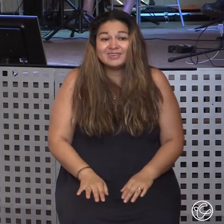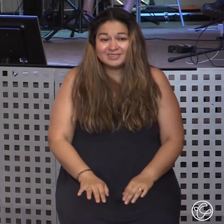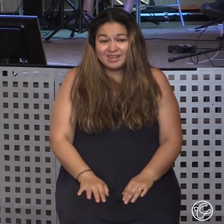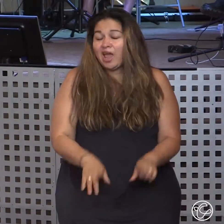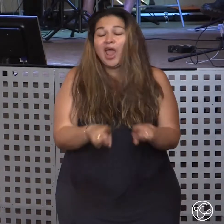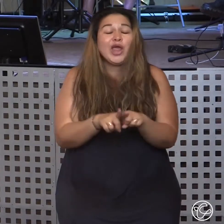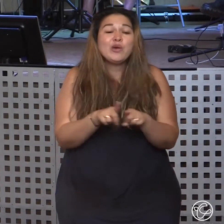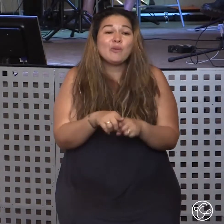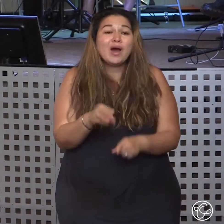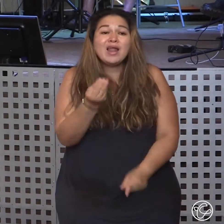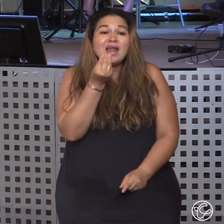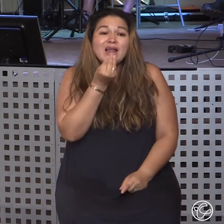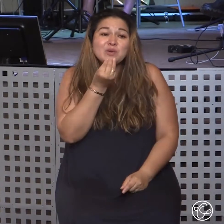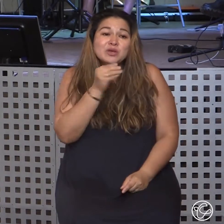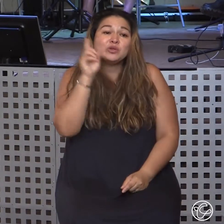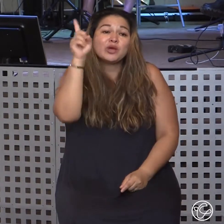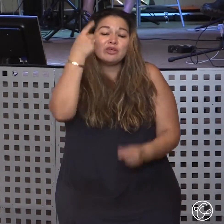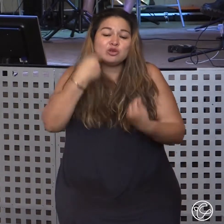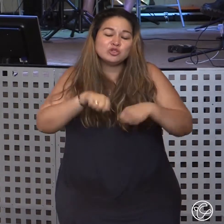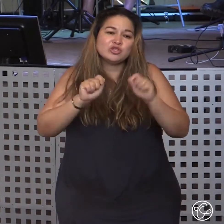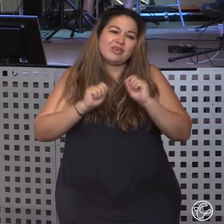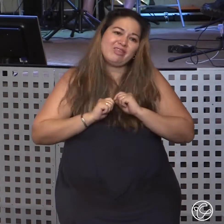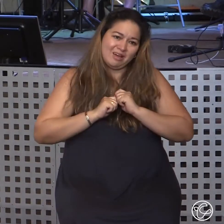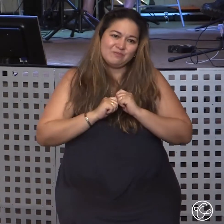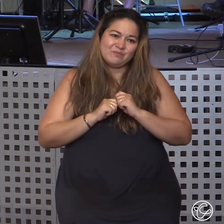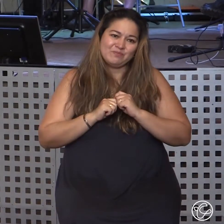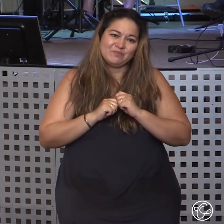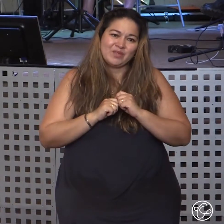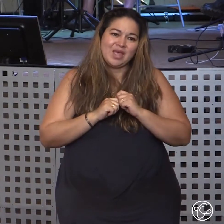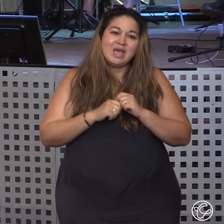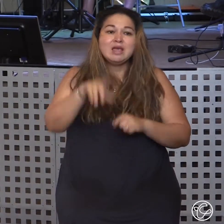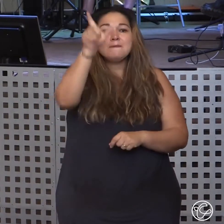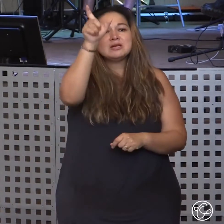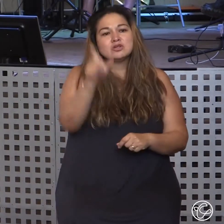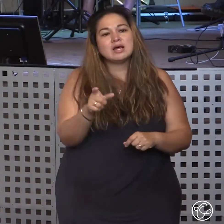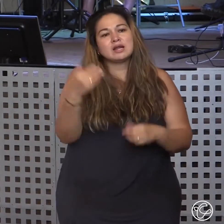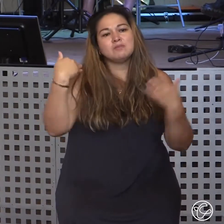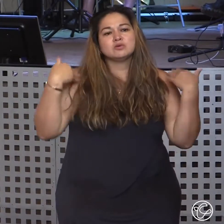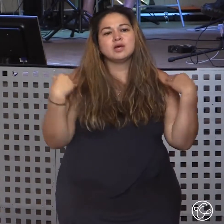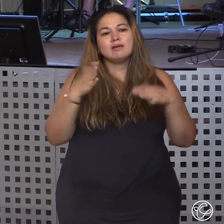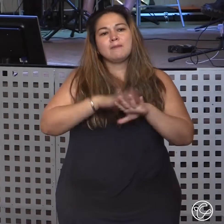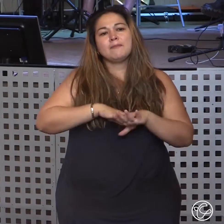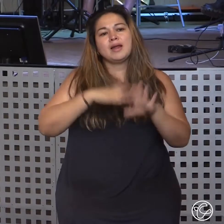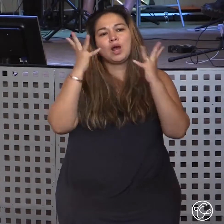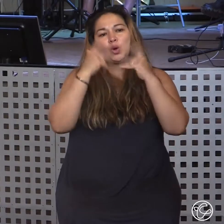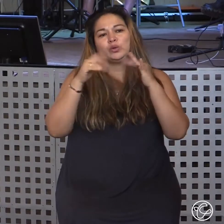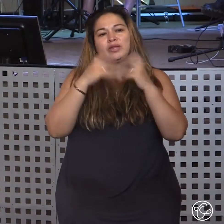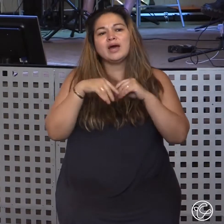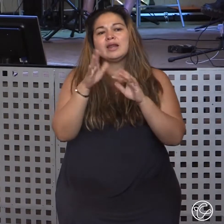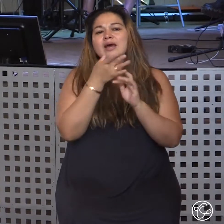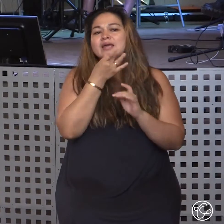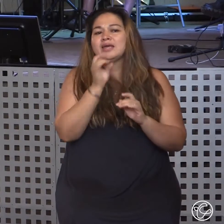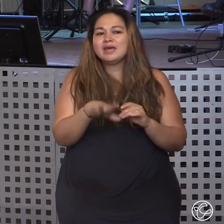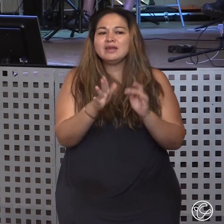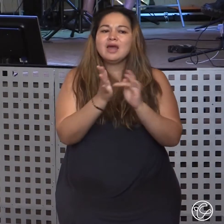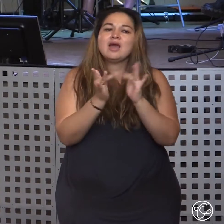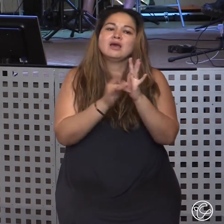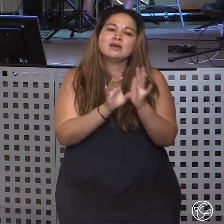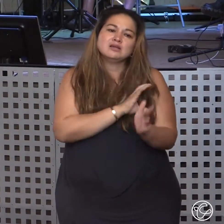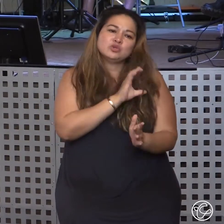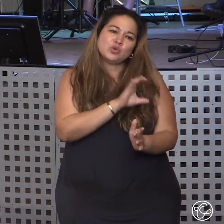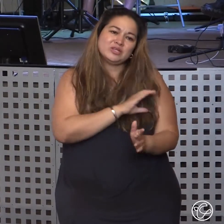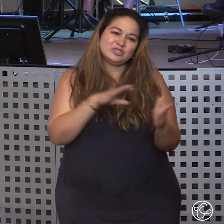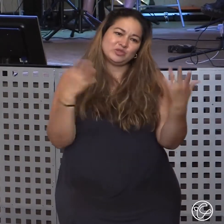la cosecha que Él envía se llama Señor Jesucristo. Él es el Rey de Reyes y el Señor